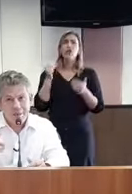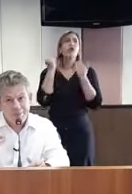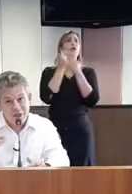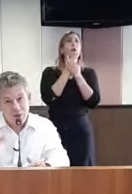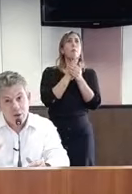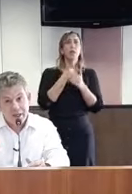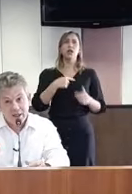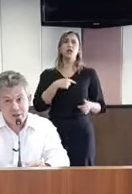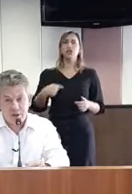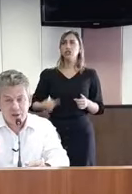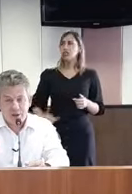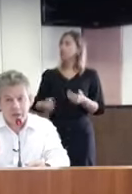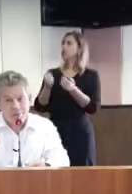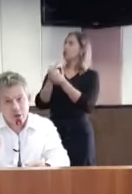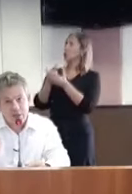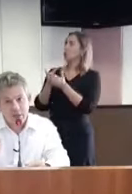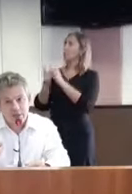e